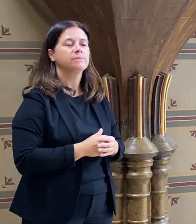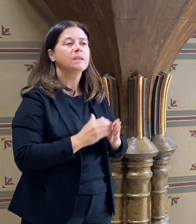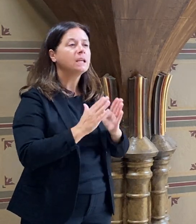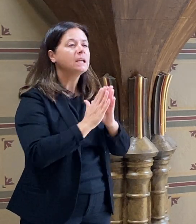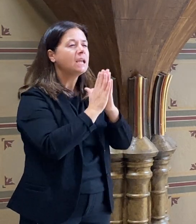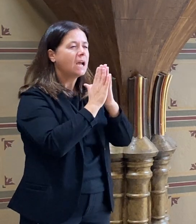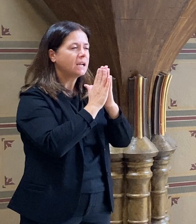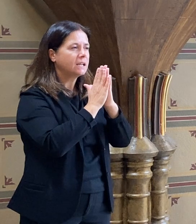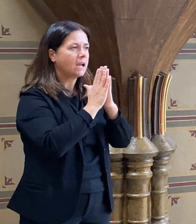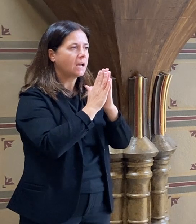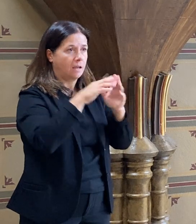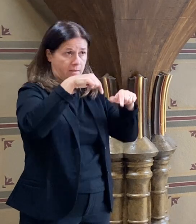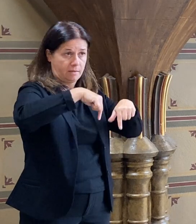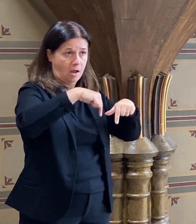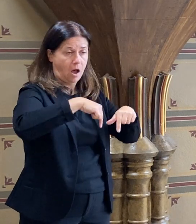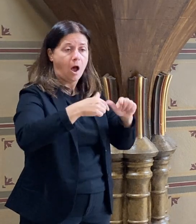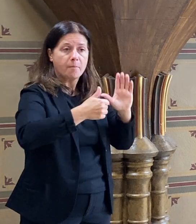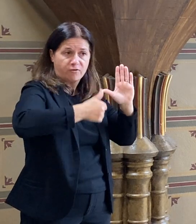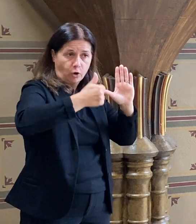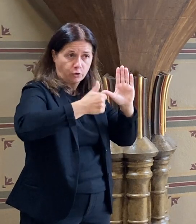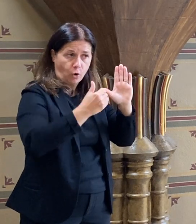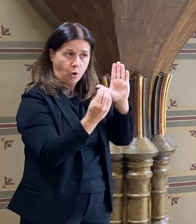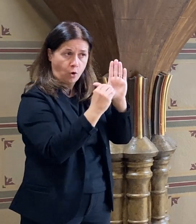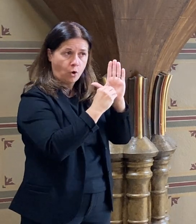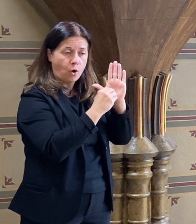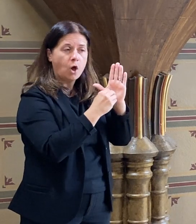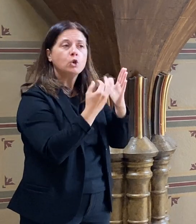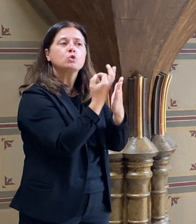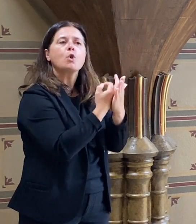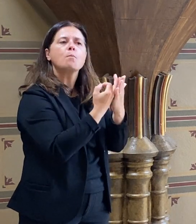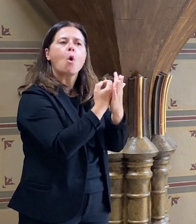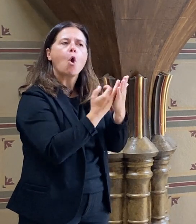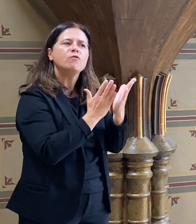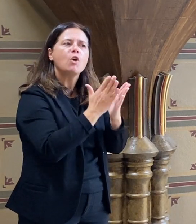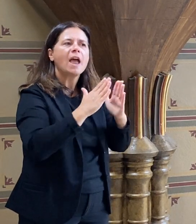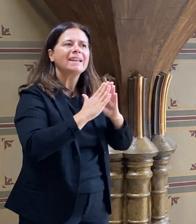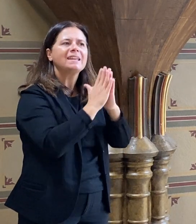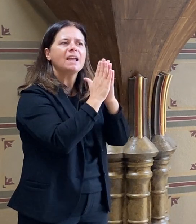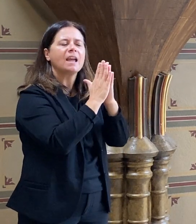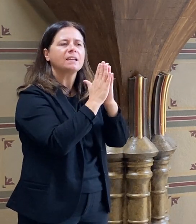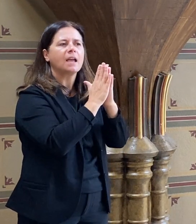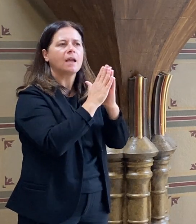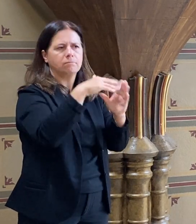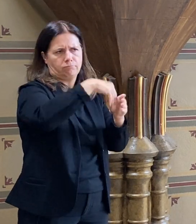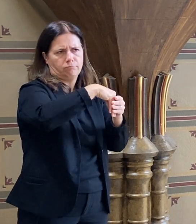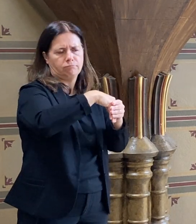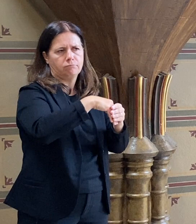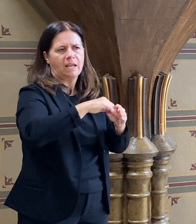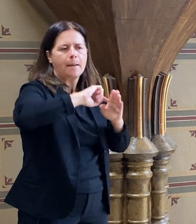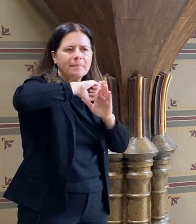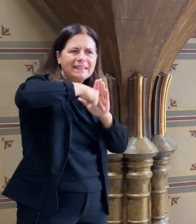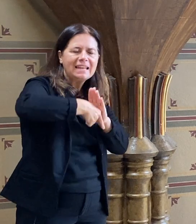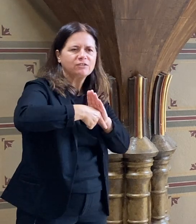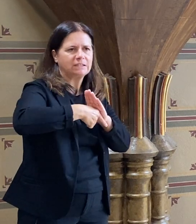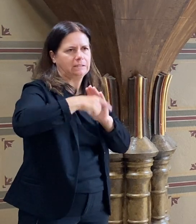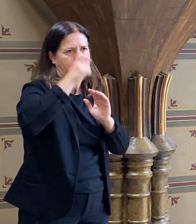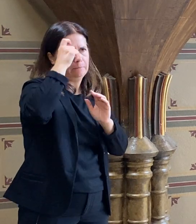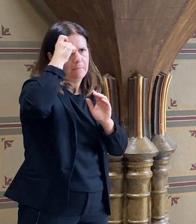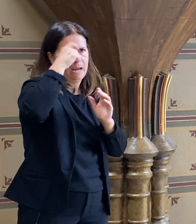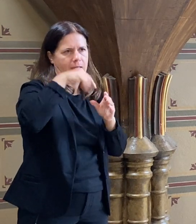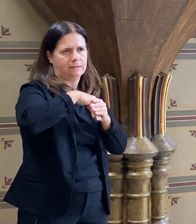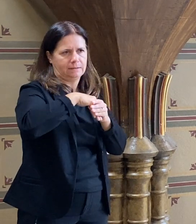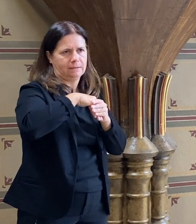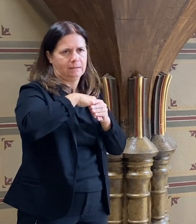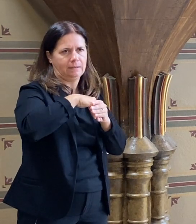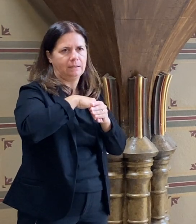Kirche hier am Foto symbolisiert Kirche im eigentlichen, tiefsten Sinne.